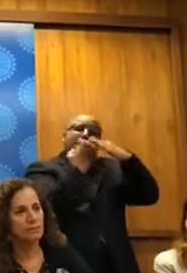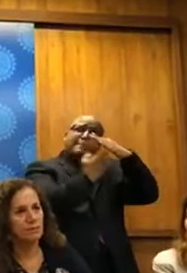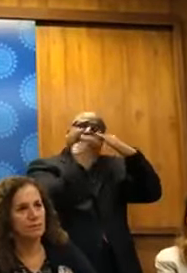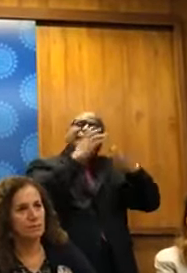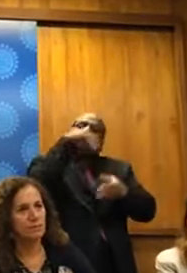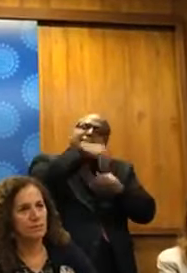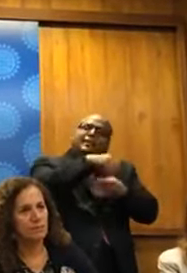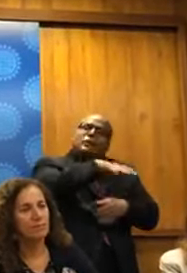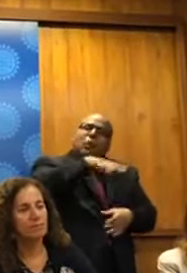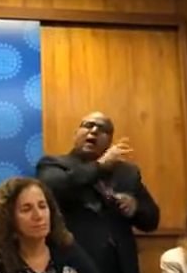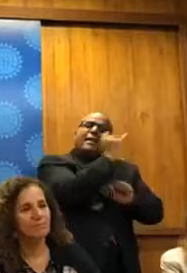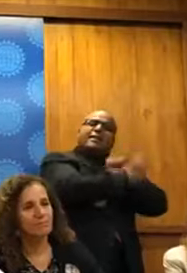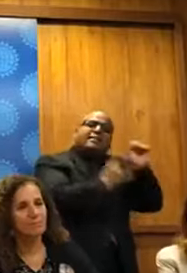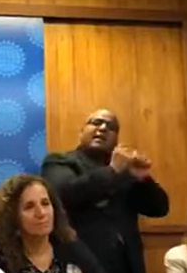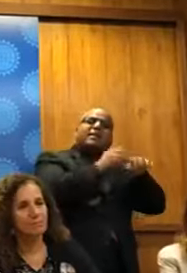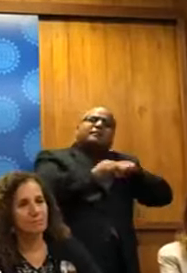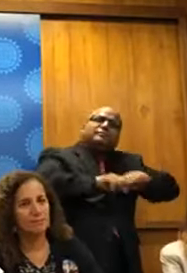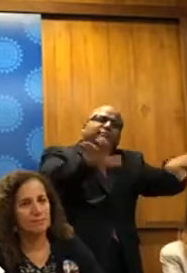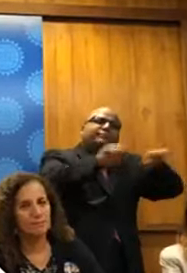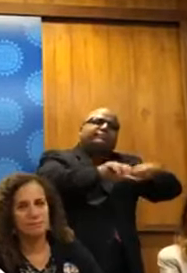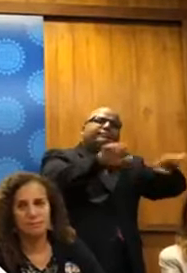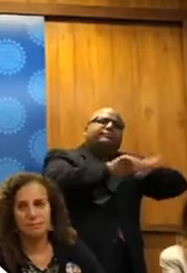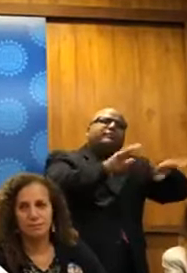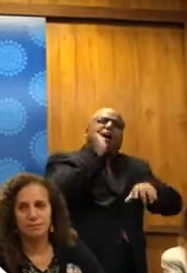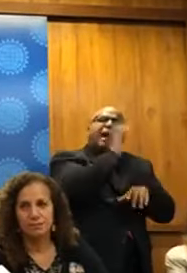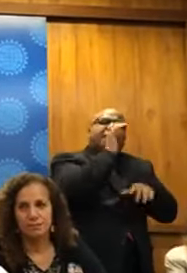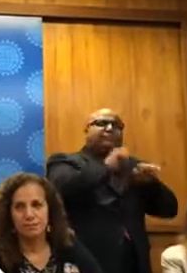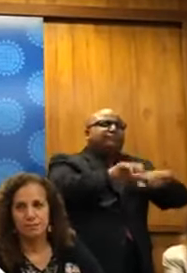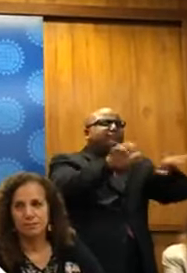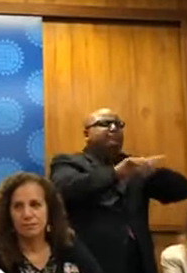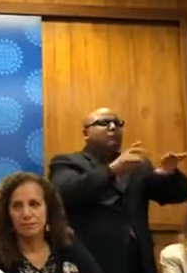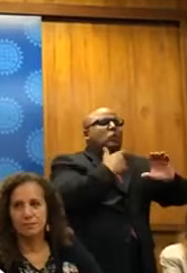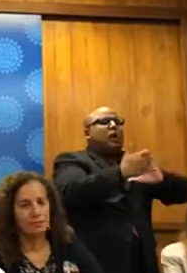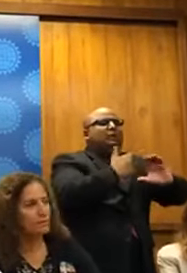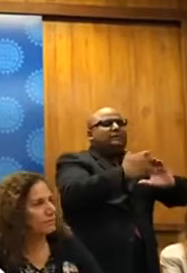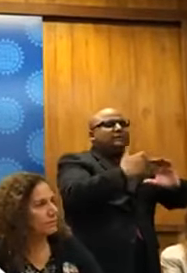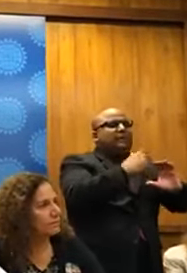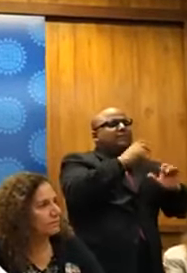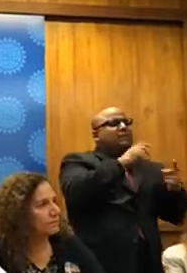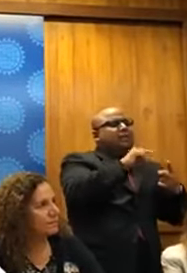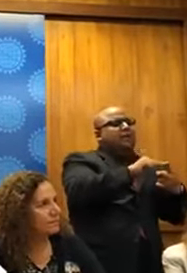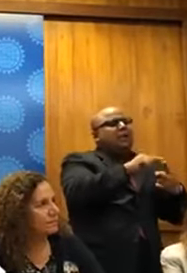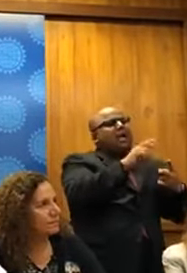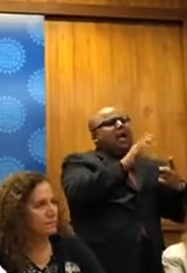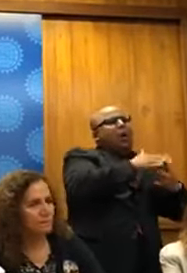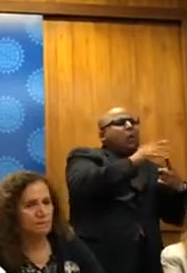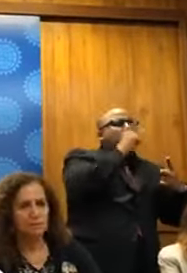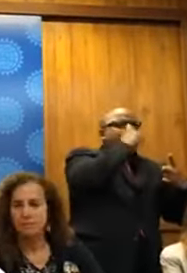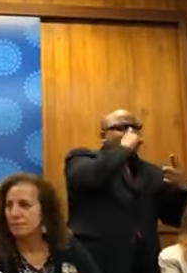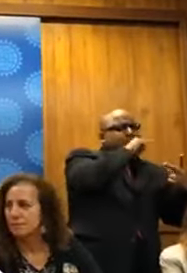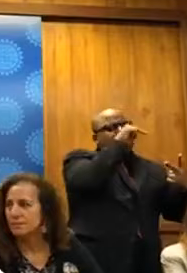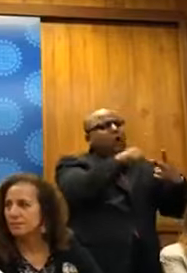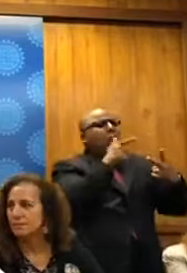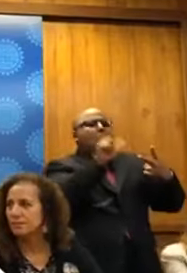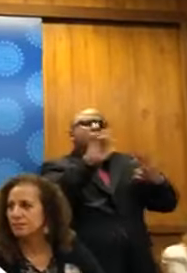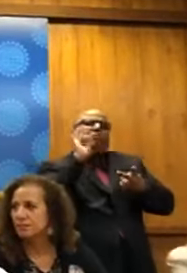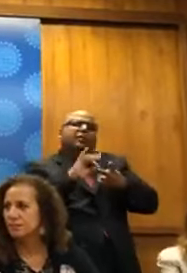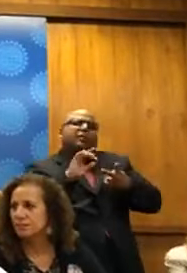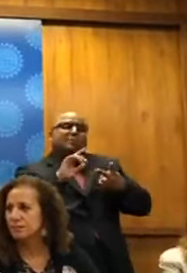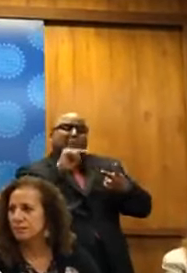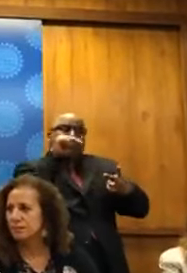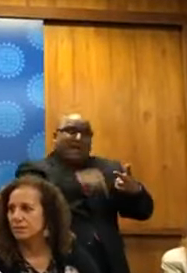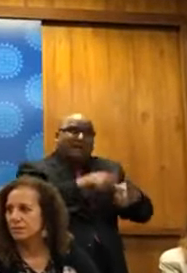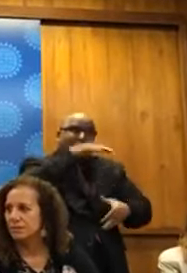chamei. Fazem essas ondas de emissão de mensagens, uma parte é fake, outra parte não é fake, mas viesa a